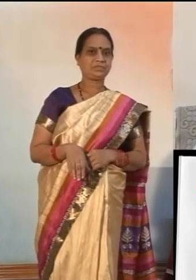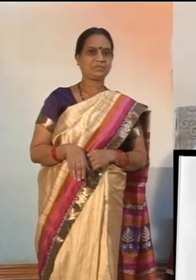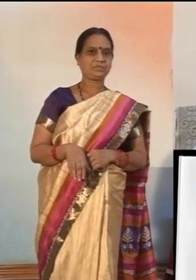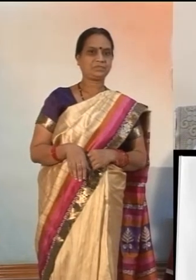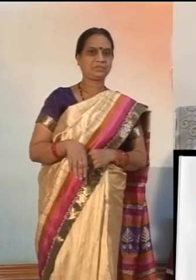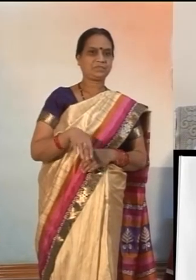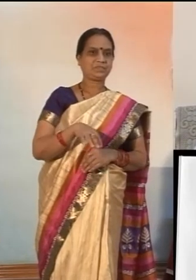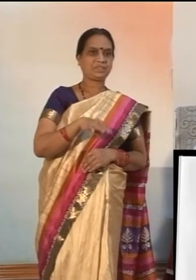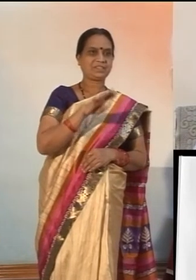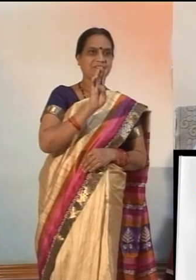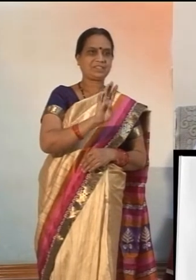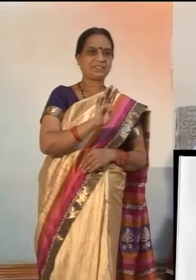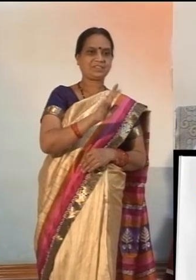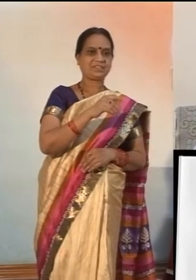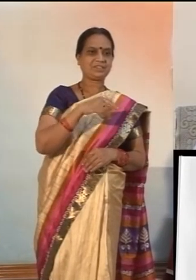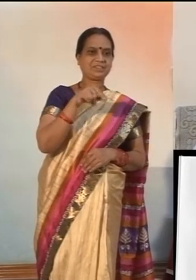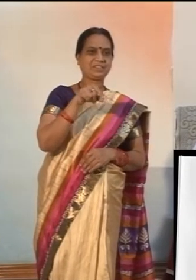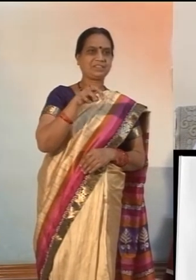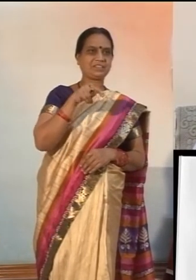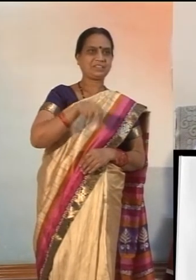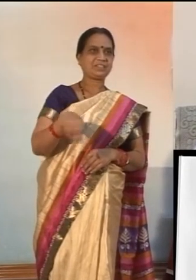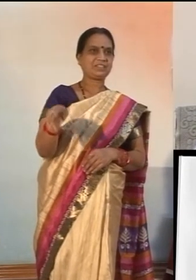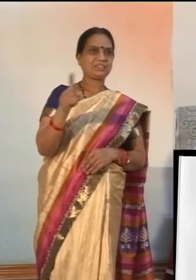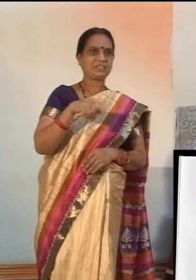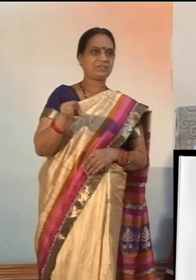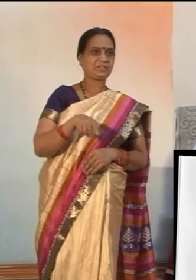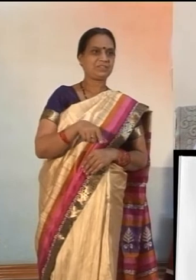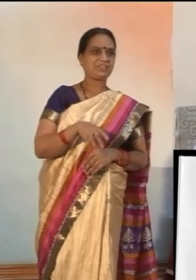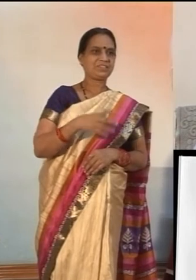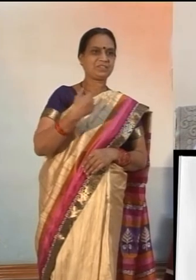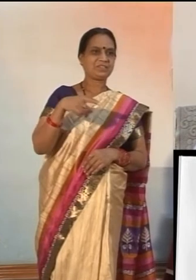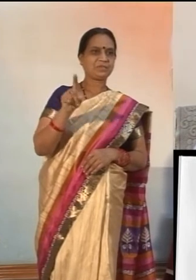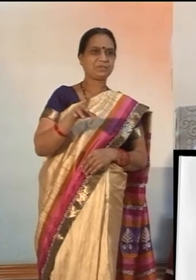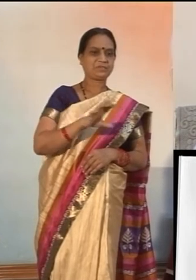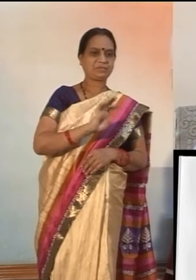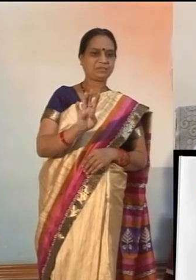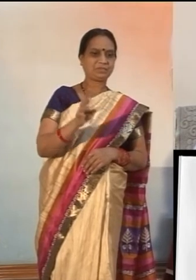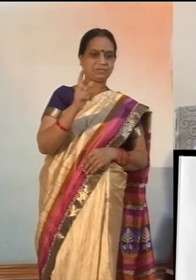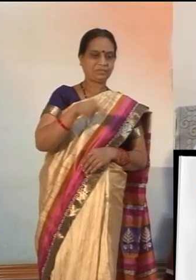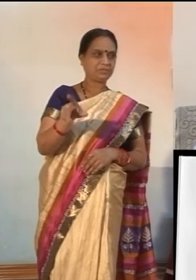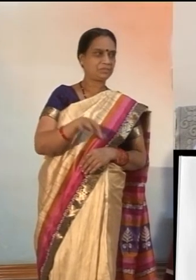न तो चारों ही सही है और न ही चारों गलत है,